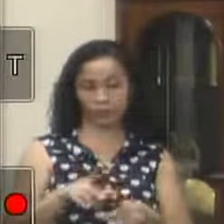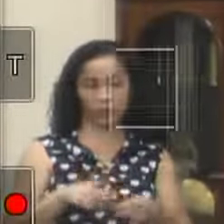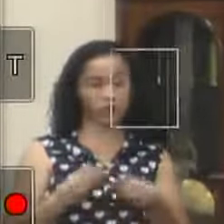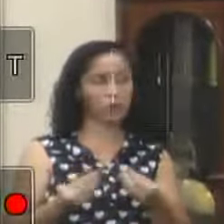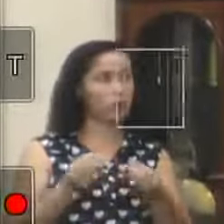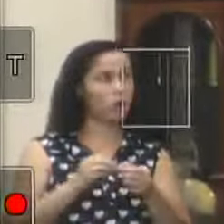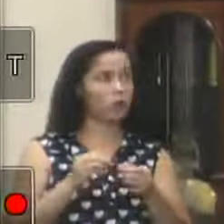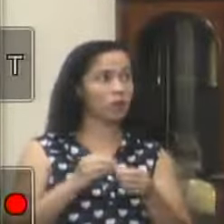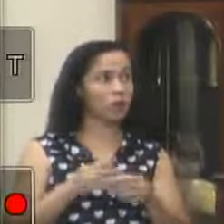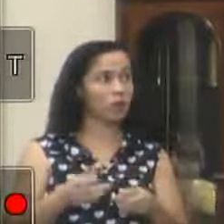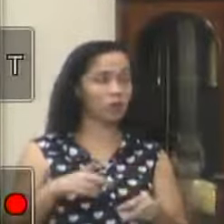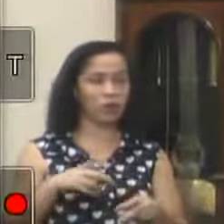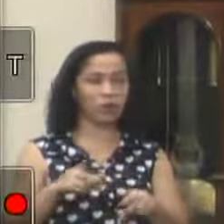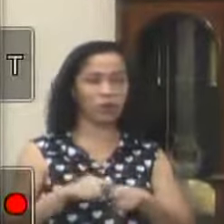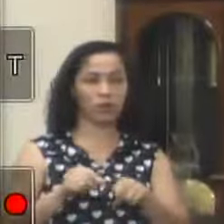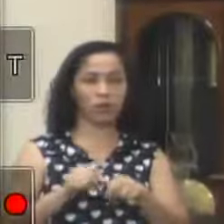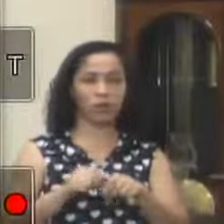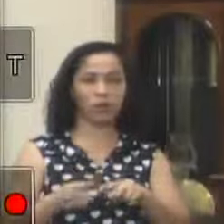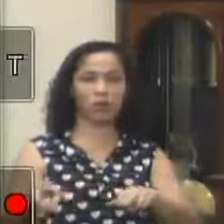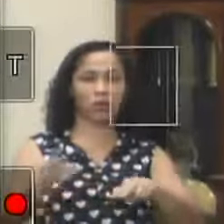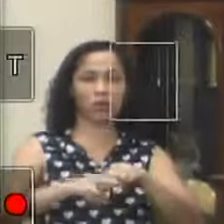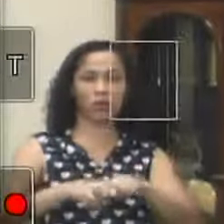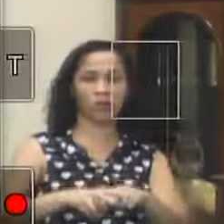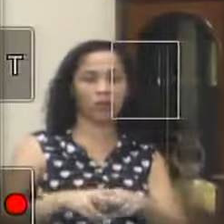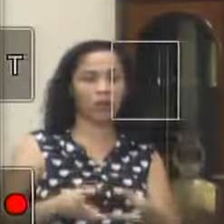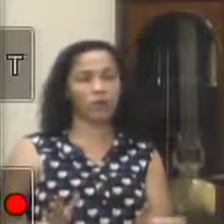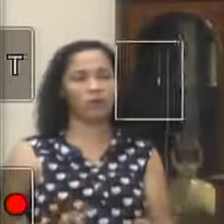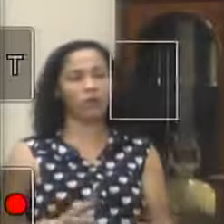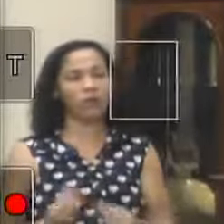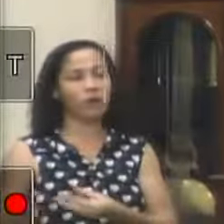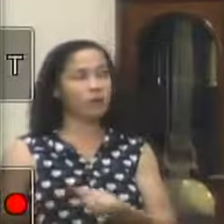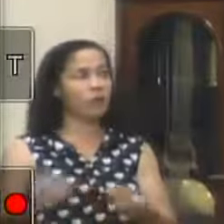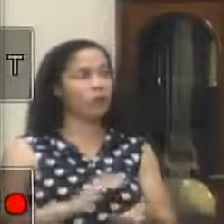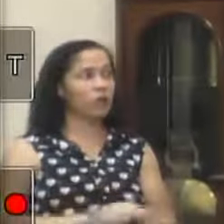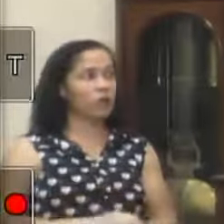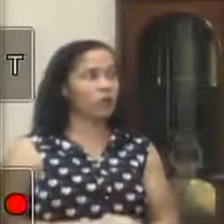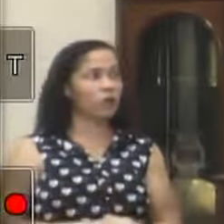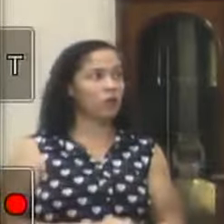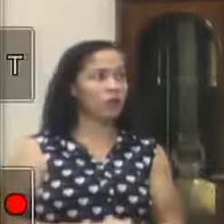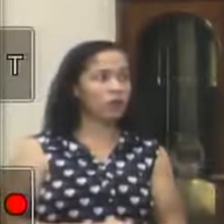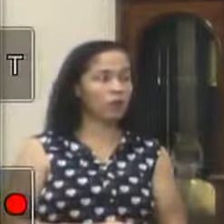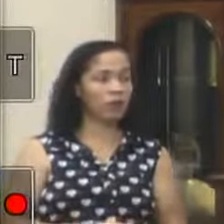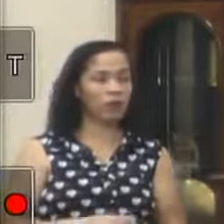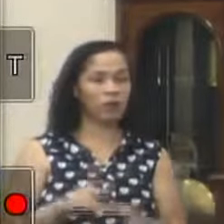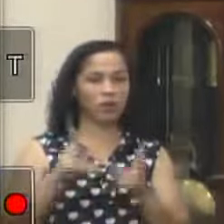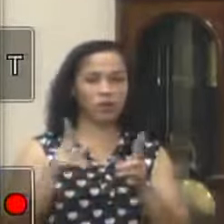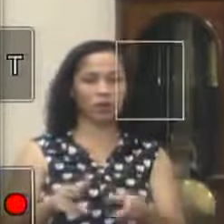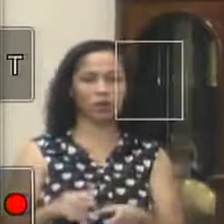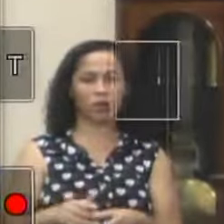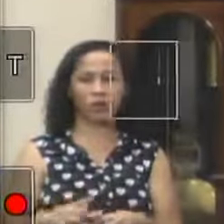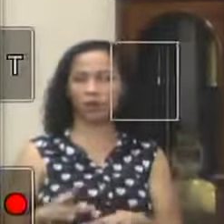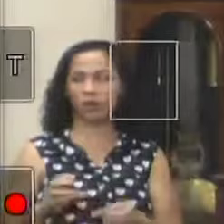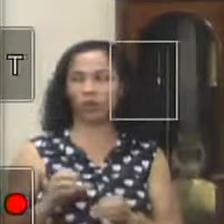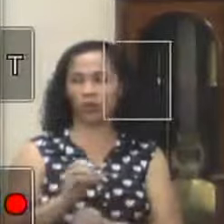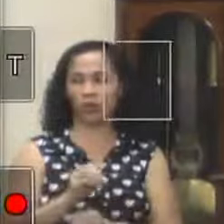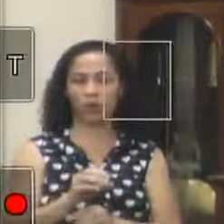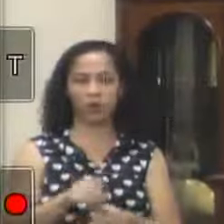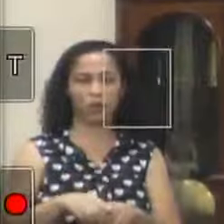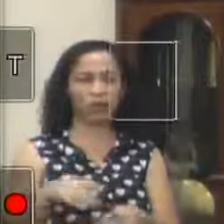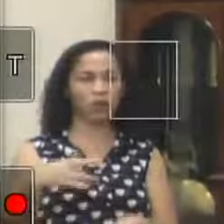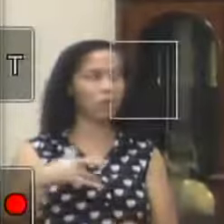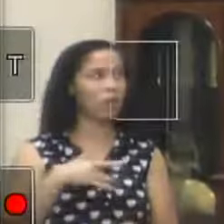à construção de presídios. Na minha opinião, é isso. Então, todas as pessoas têm que ter oportunidades iguais. E a saúde,